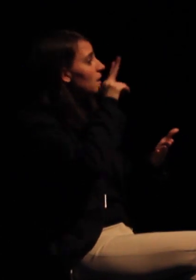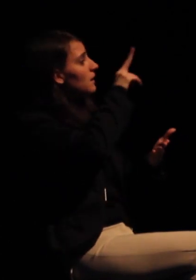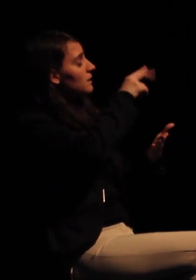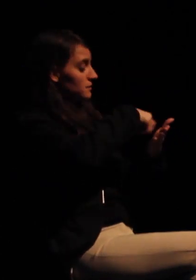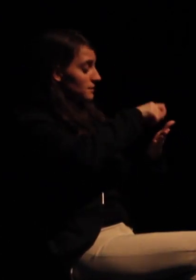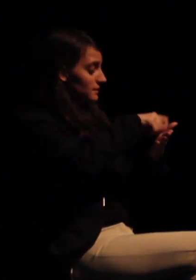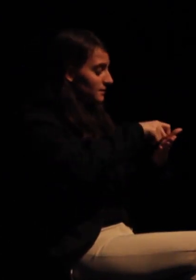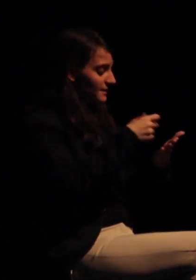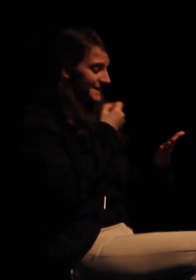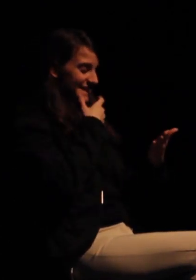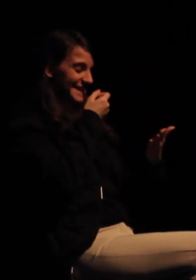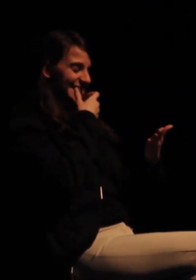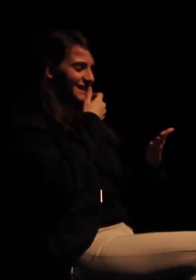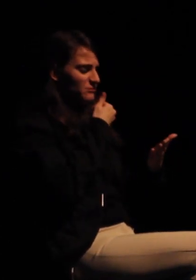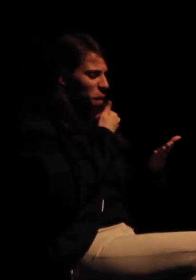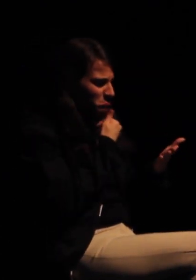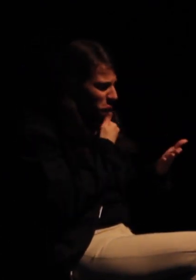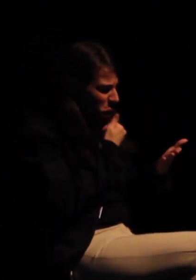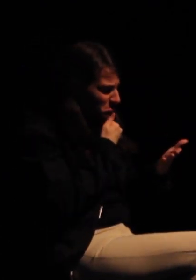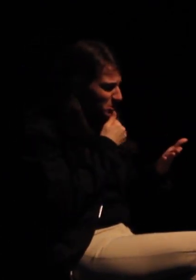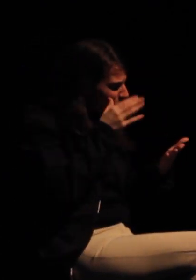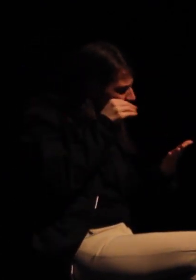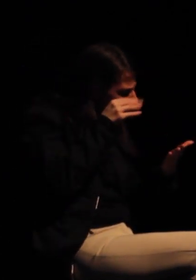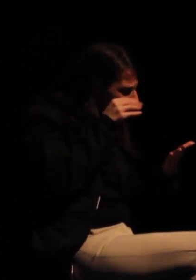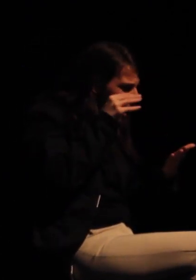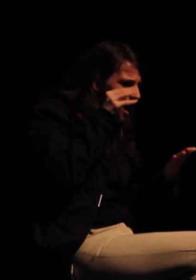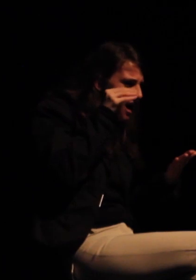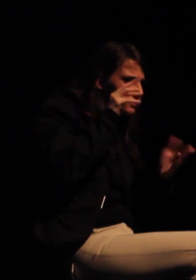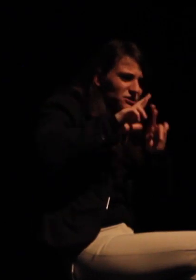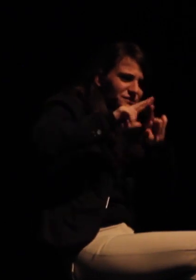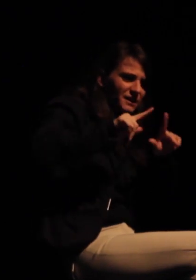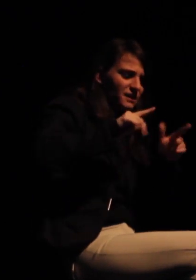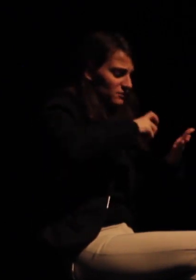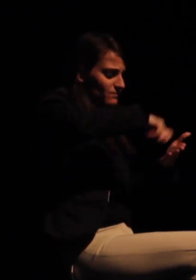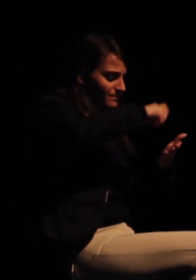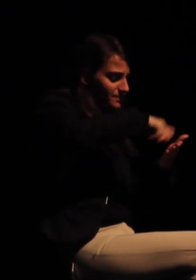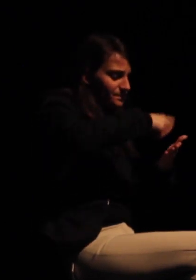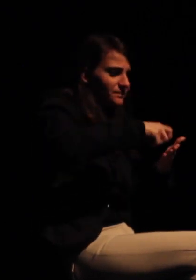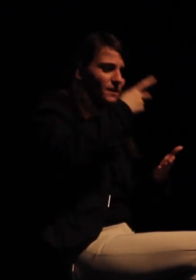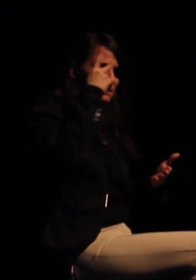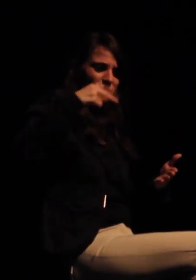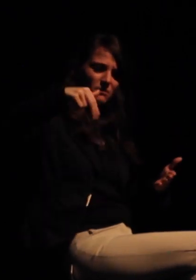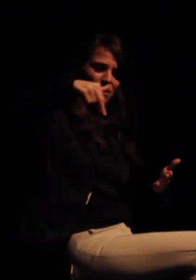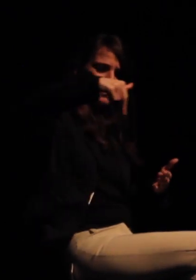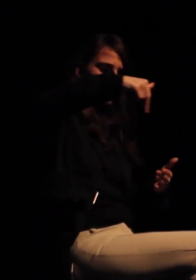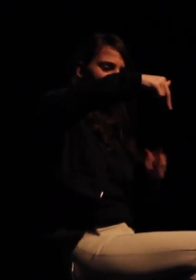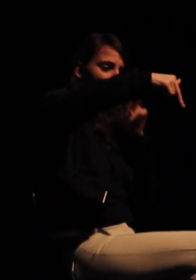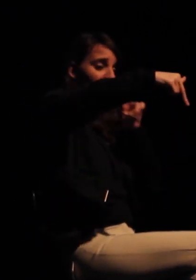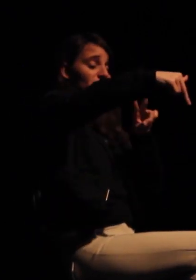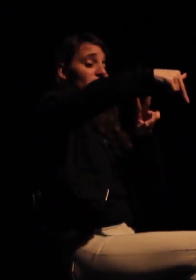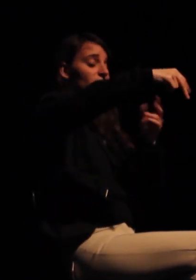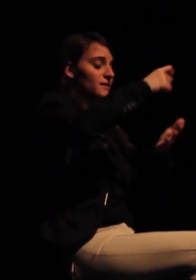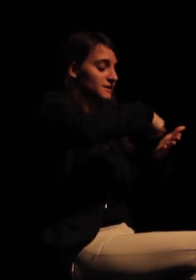Umas coisas engraçadas, umas coisas tristes, umas coisas curiosas, umas coisas diferentes, pessoas diferentes